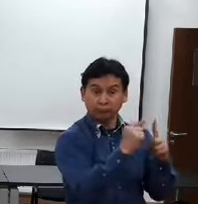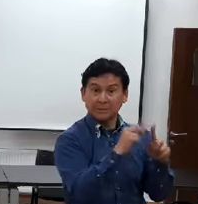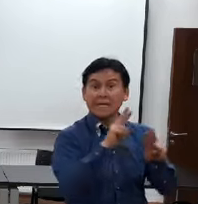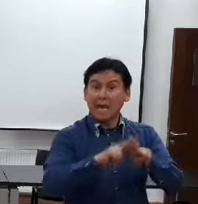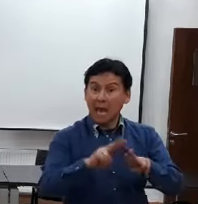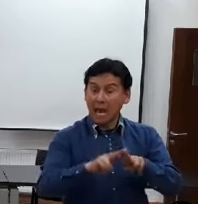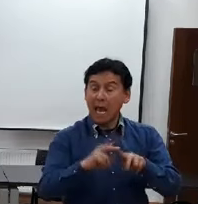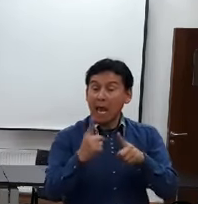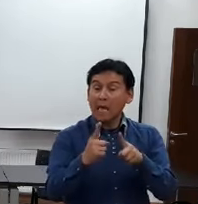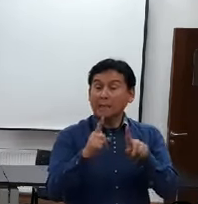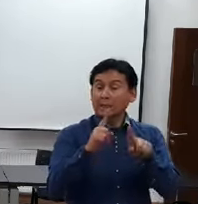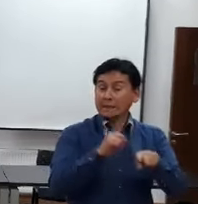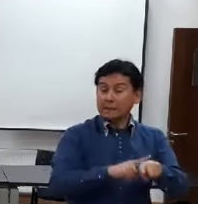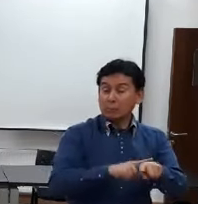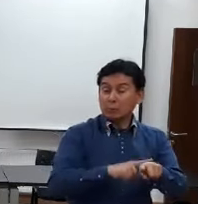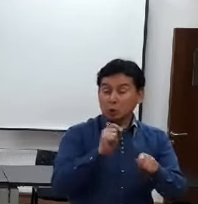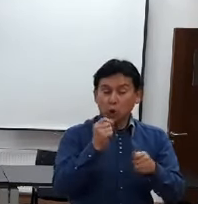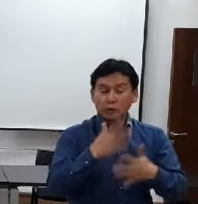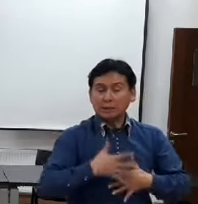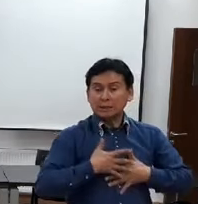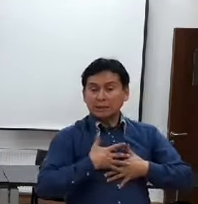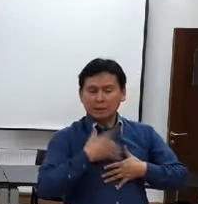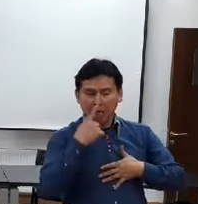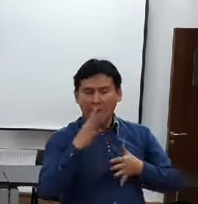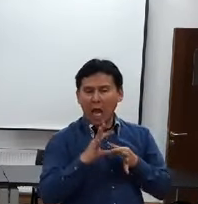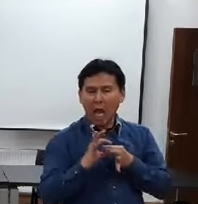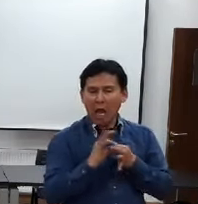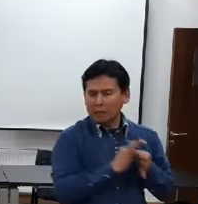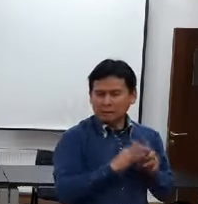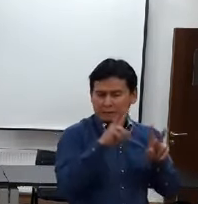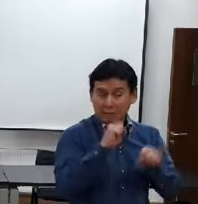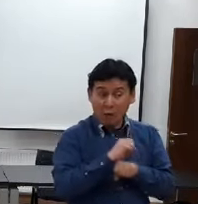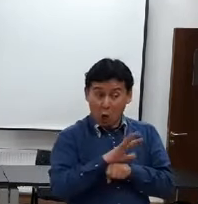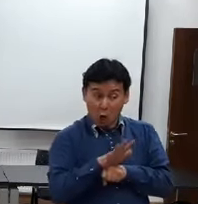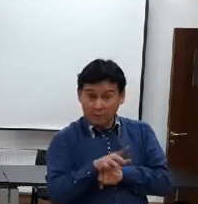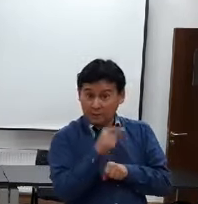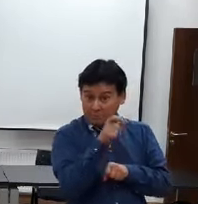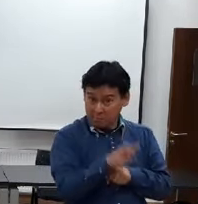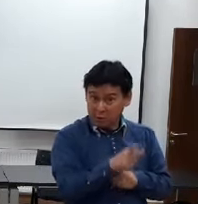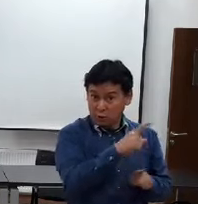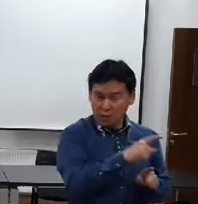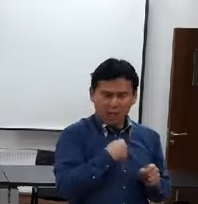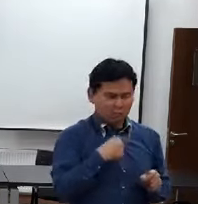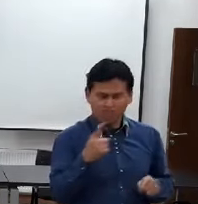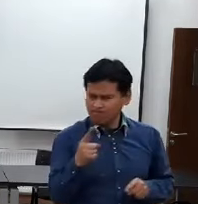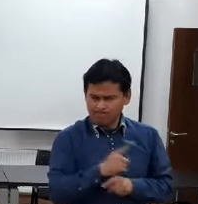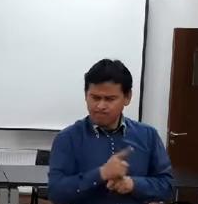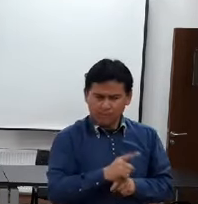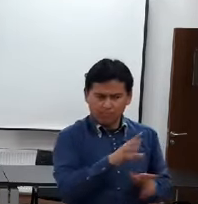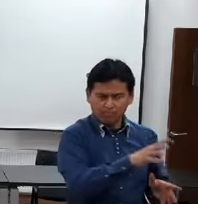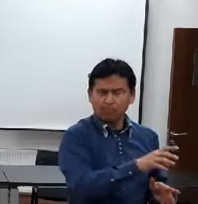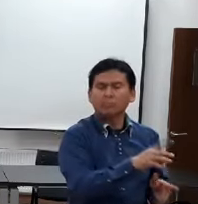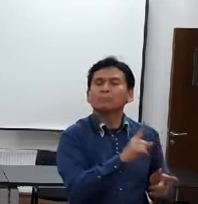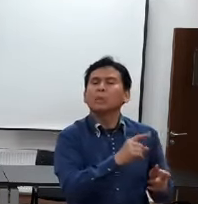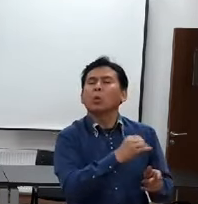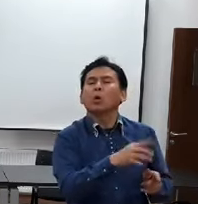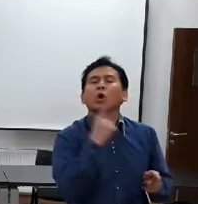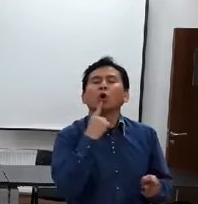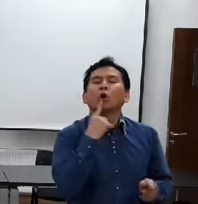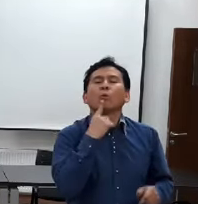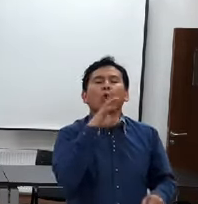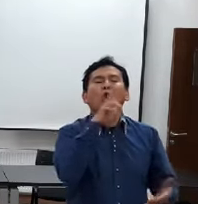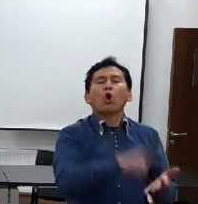algún tiempo de signos y síntomas asociados a COVID-19 inmediatamente van a pasar a ser casos